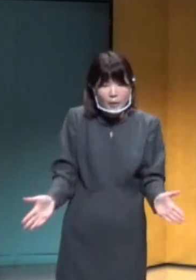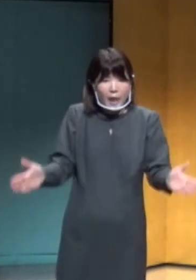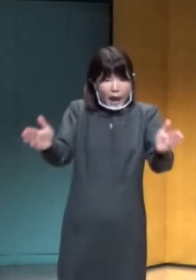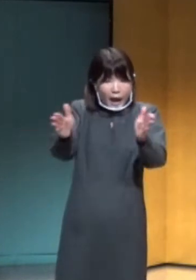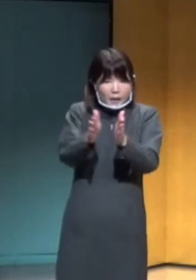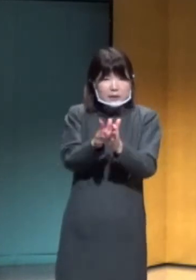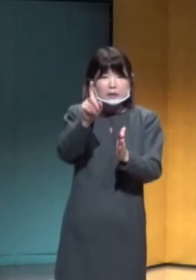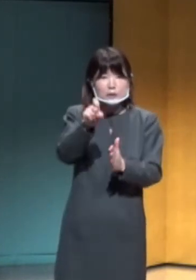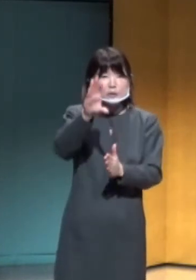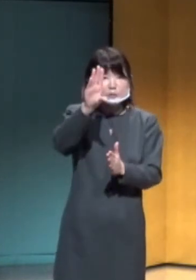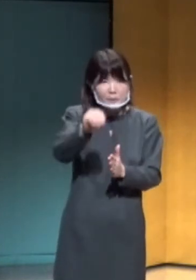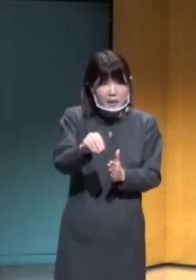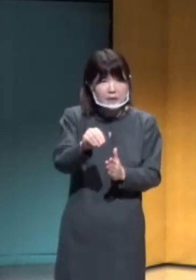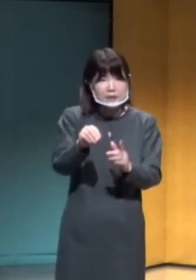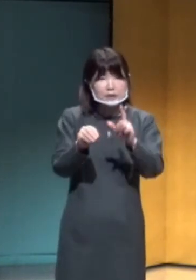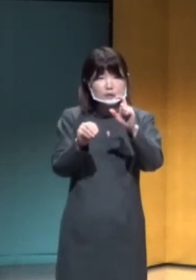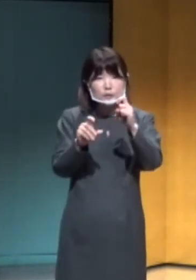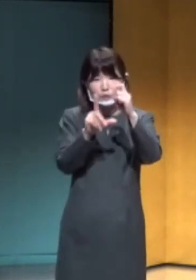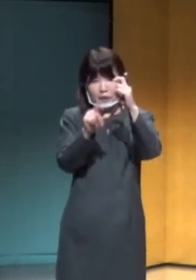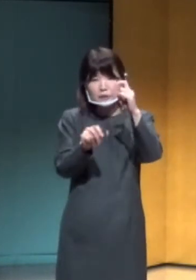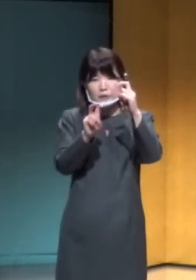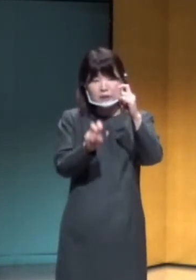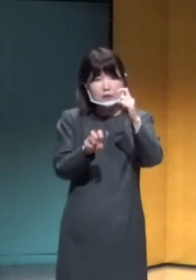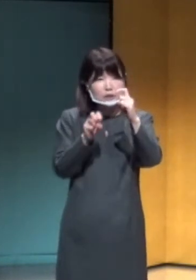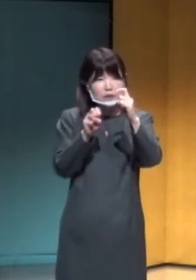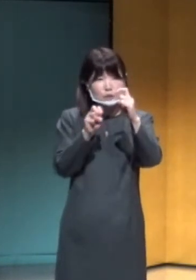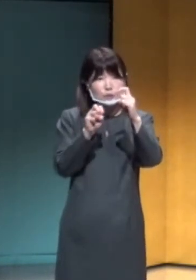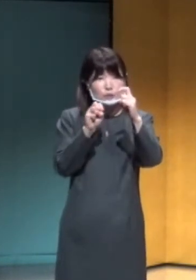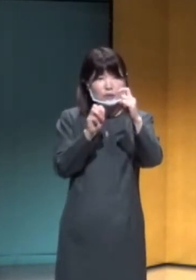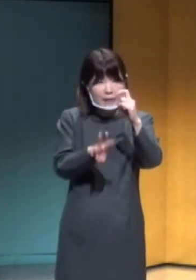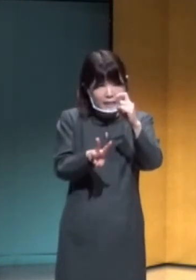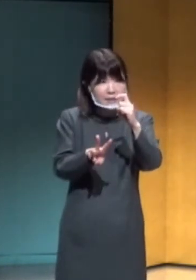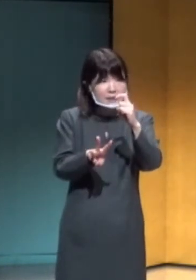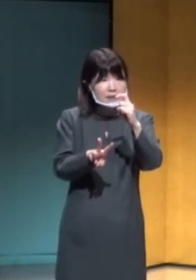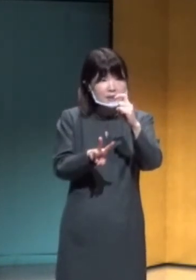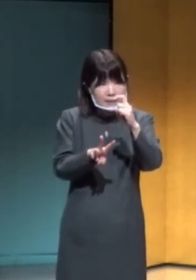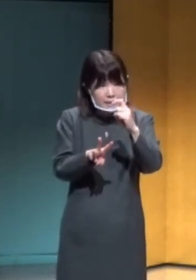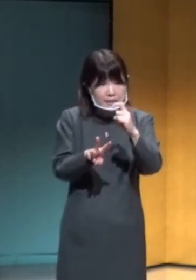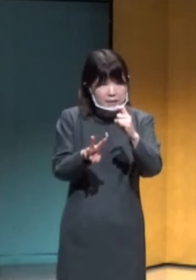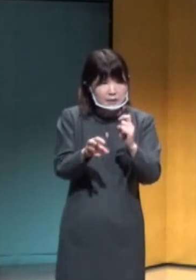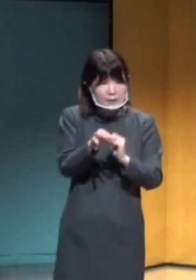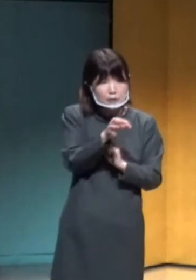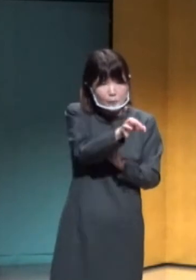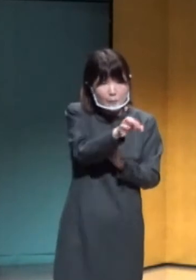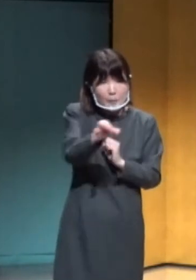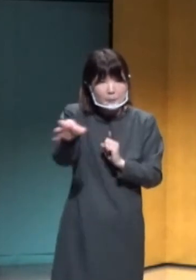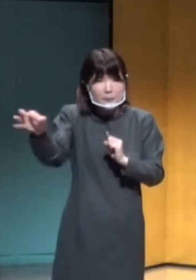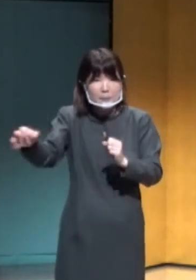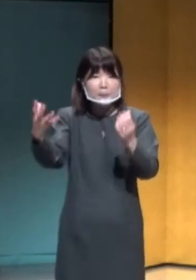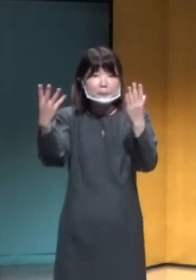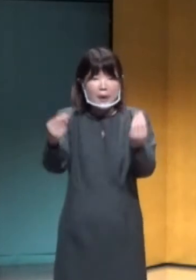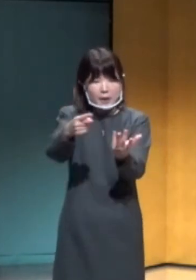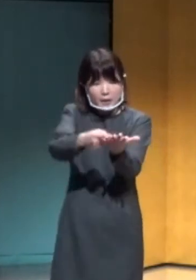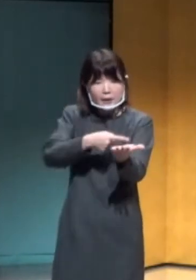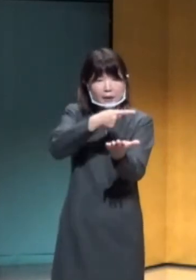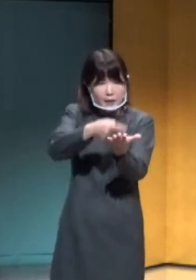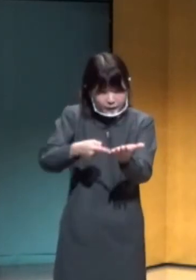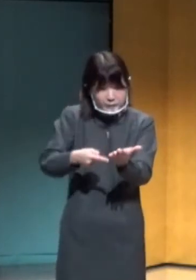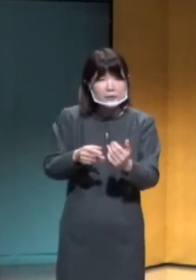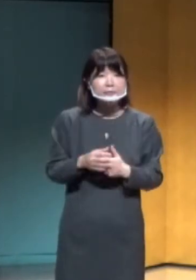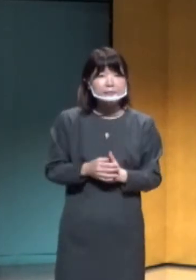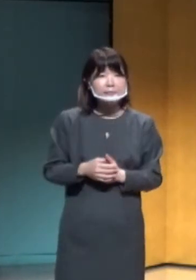円を12月の23日に子育て世代の皆様に全て送金を完了いたしました。この後